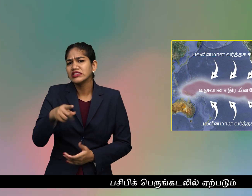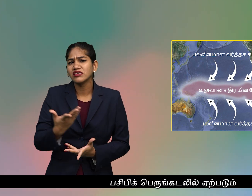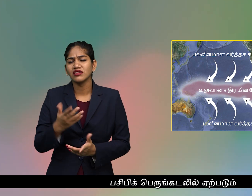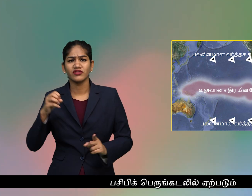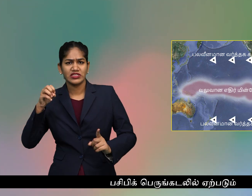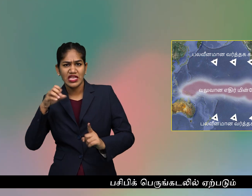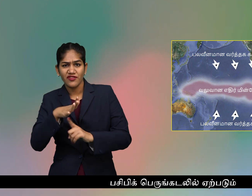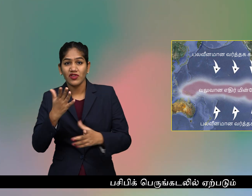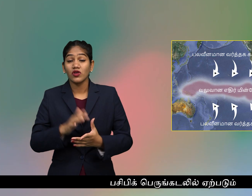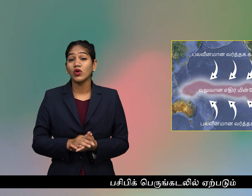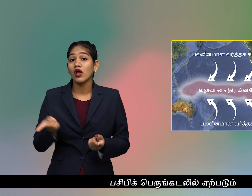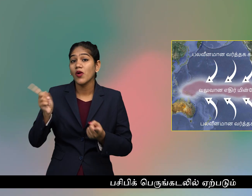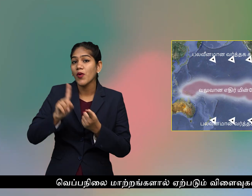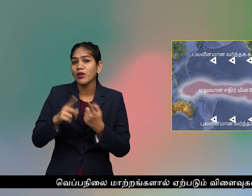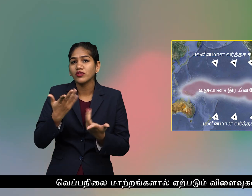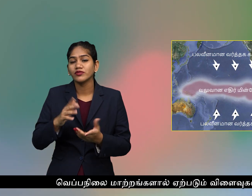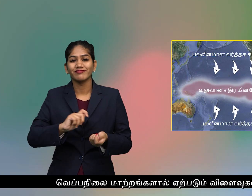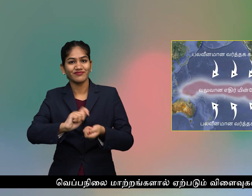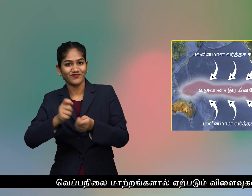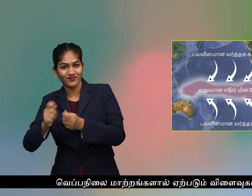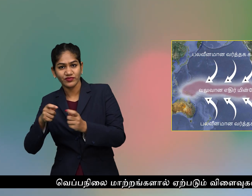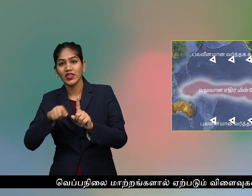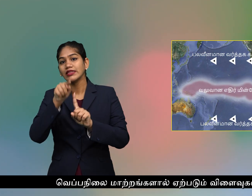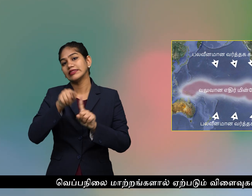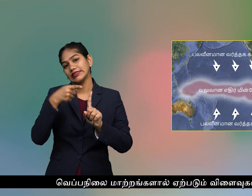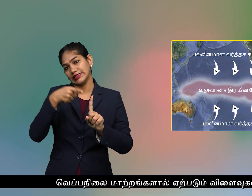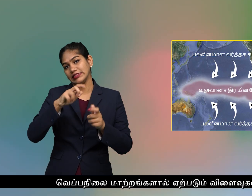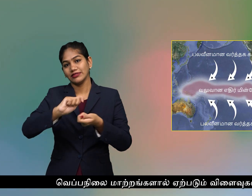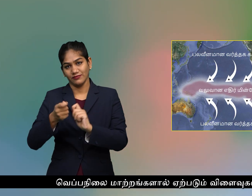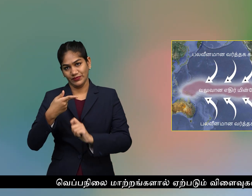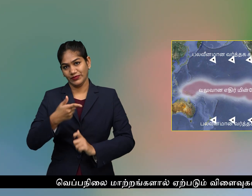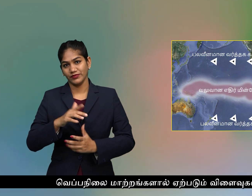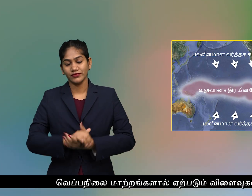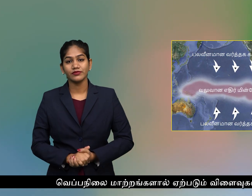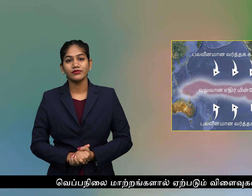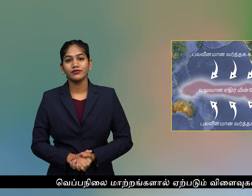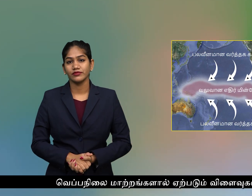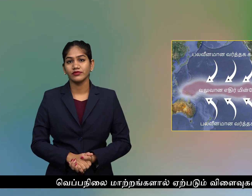பசிபிக் பெருங்கடலில் ஏற்படும் வெப்பநிலை மாற்றங்களால் ஏற்படும் விளைவுகள் இவை.